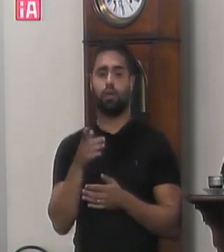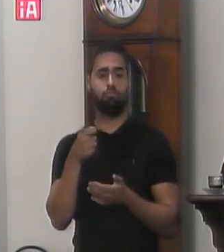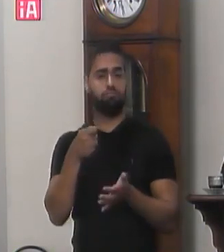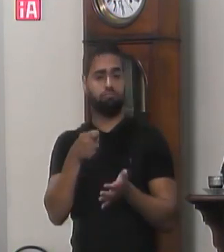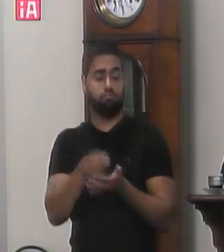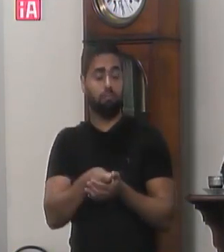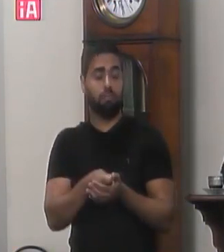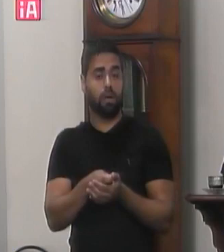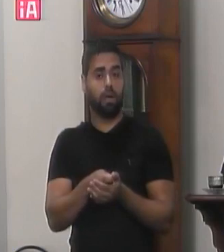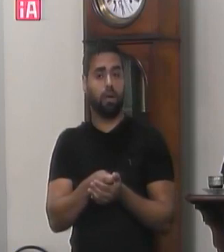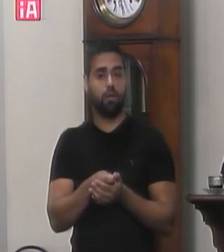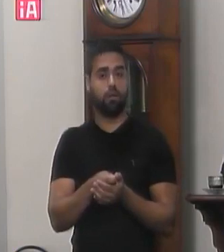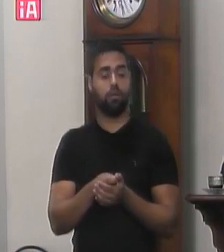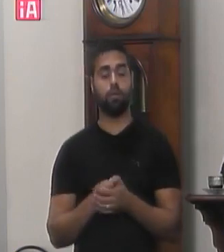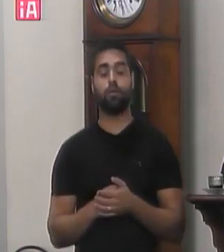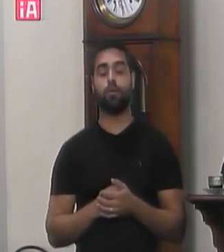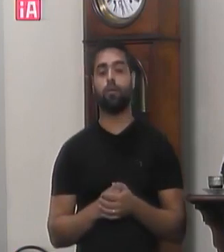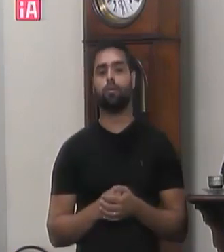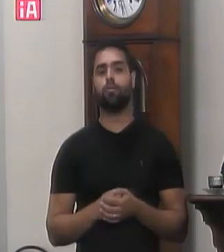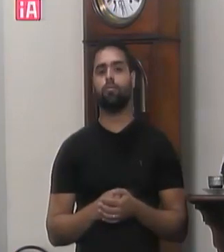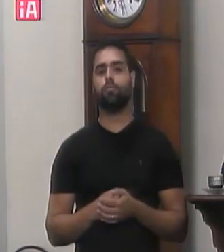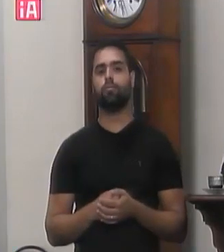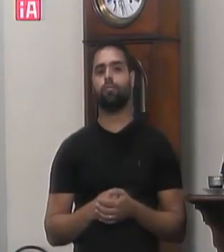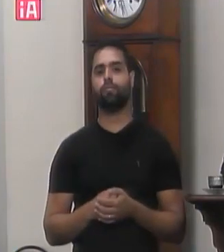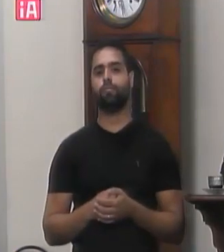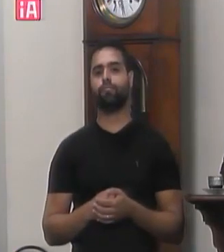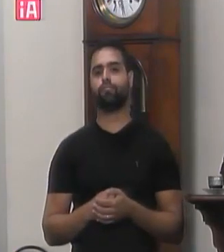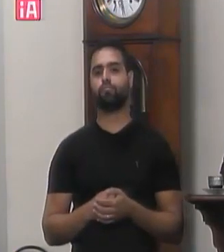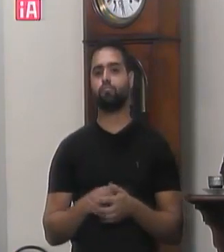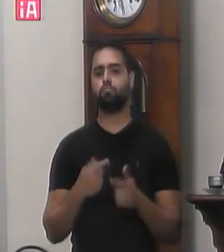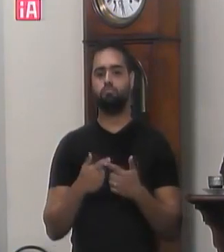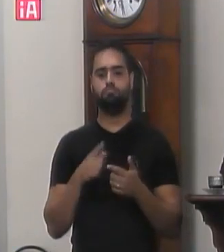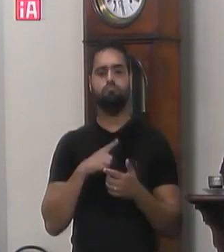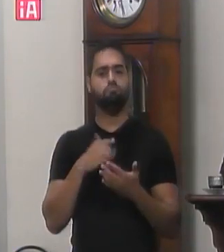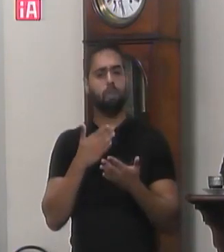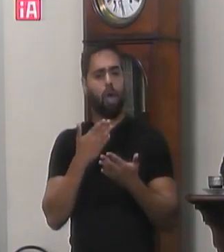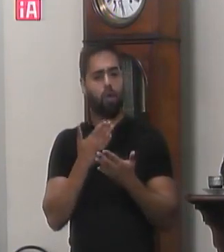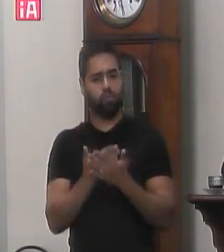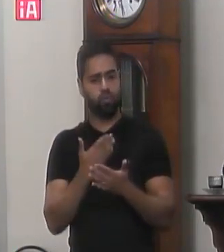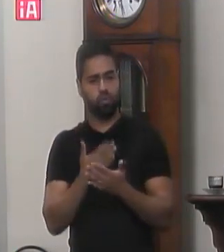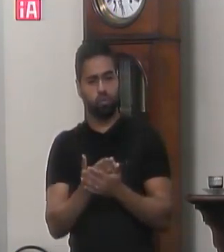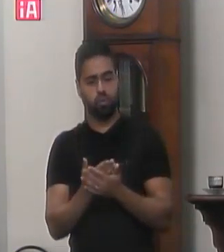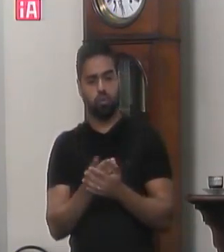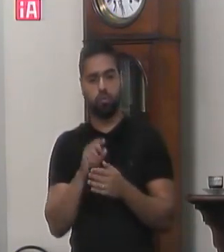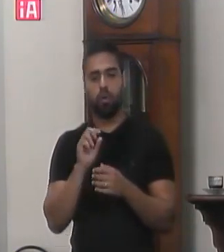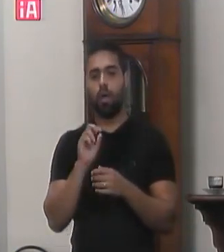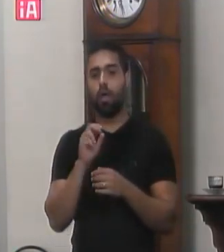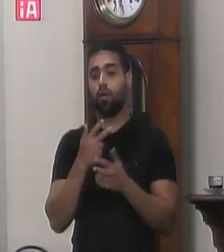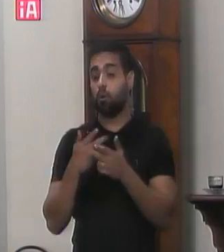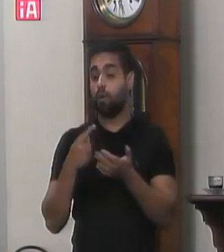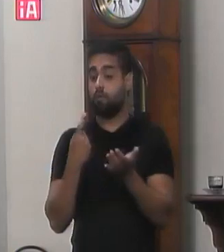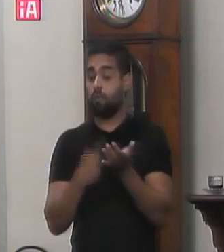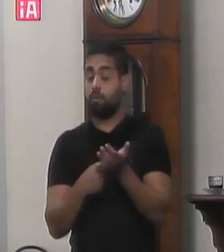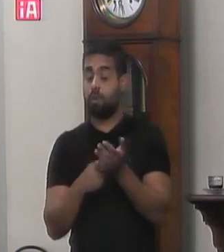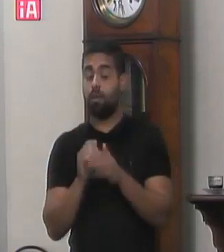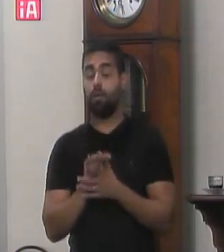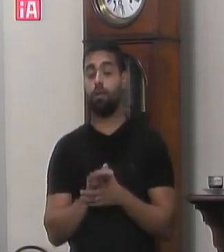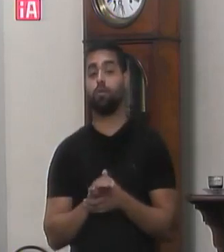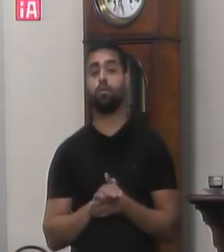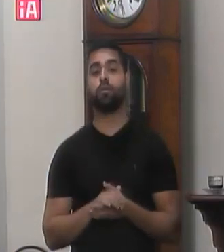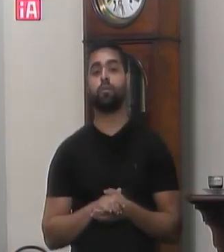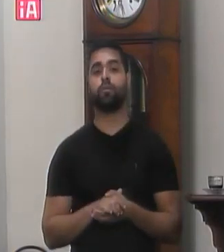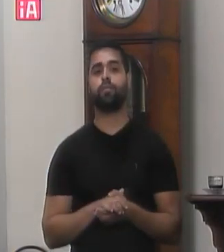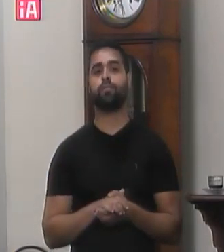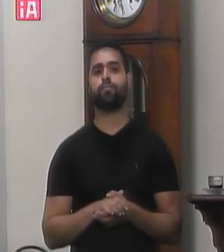pagos, né, de acordo com o estudo que foi feito, né, os acordos que foram feitos. Nós temos